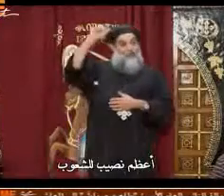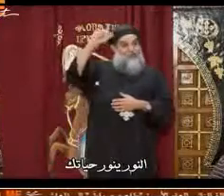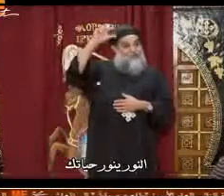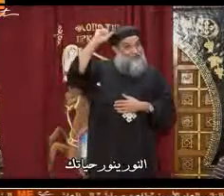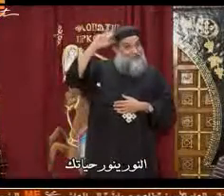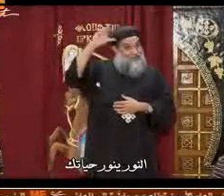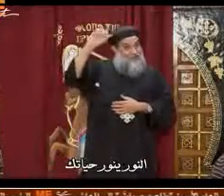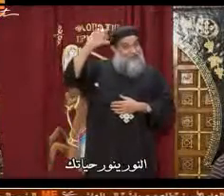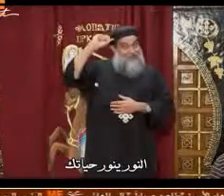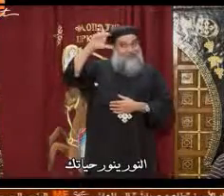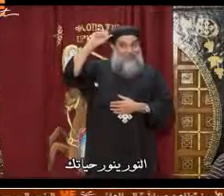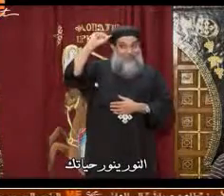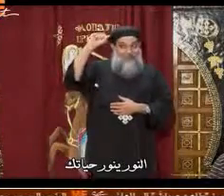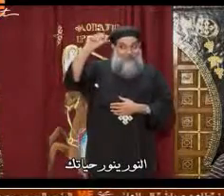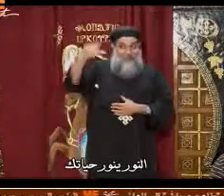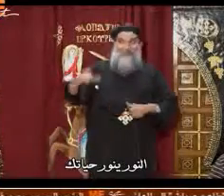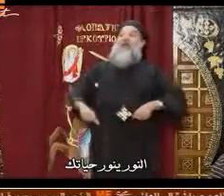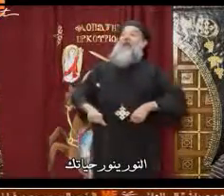للشعوب، النور ينور